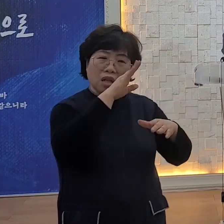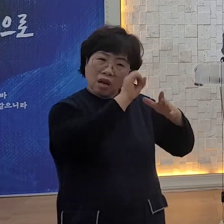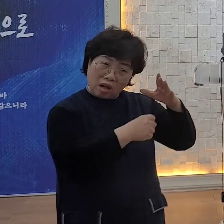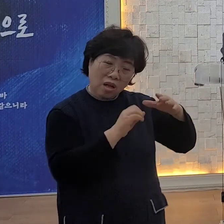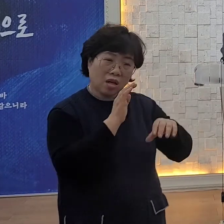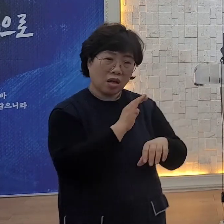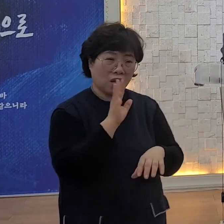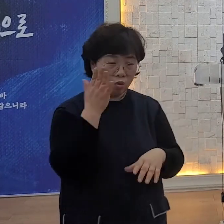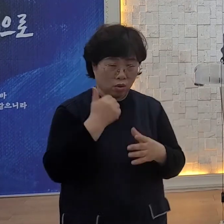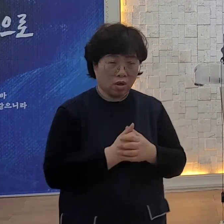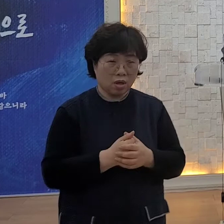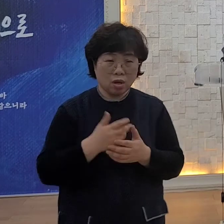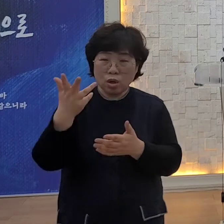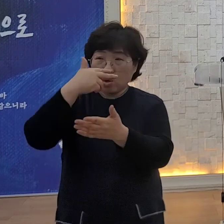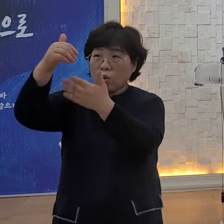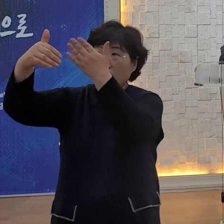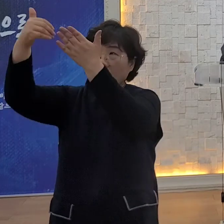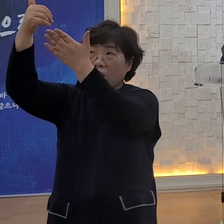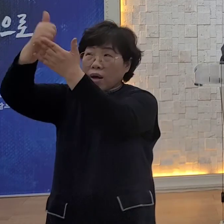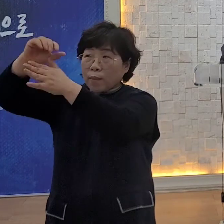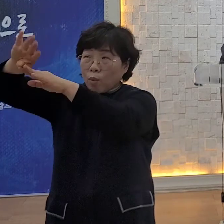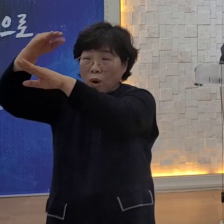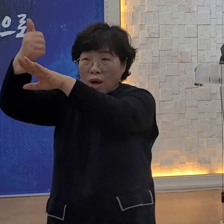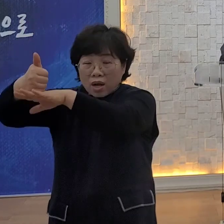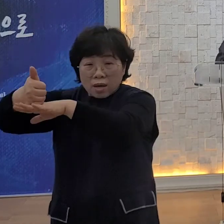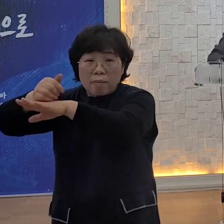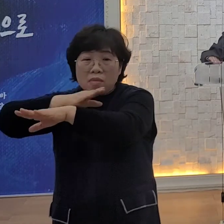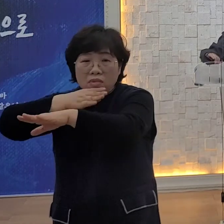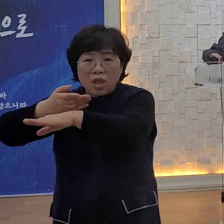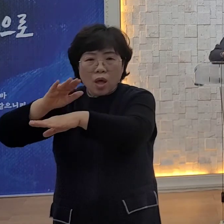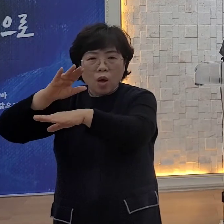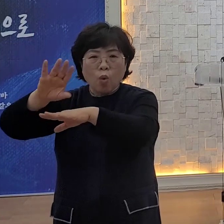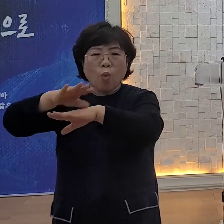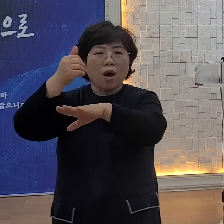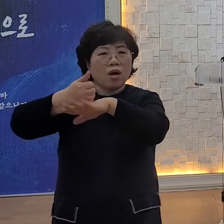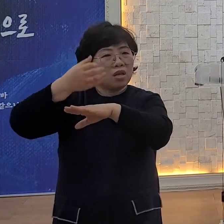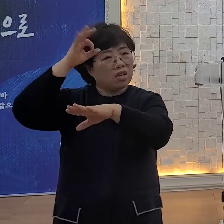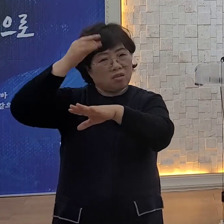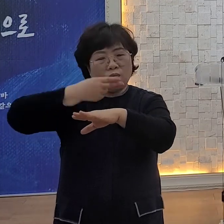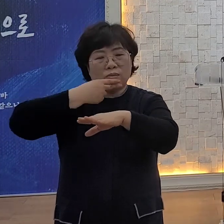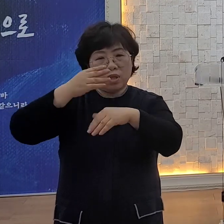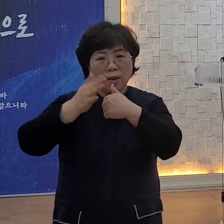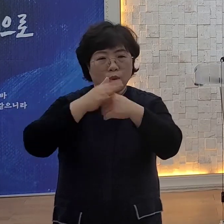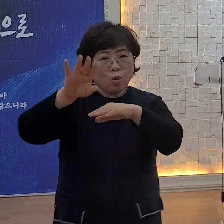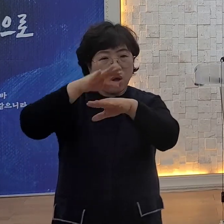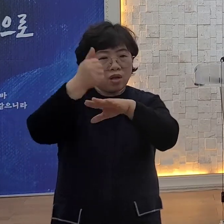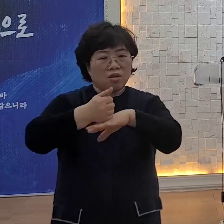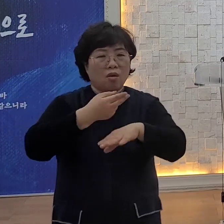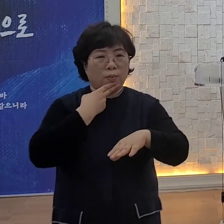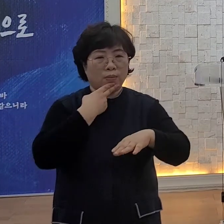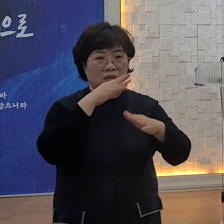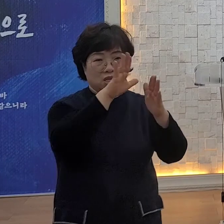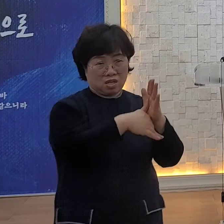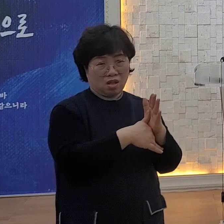여호와 하나님이 왕이신데 왕이 없는 시대. 그리고 자기 소견에 옳은 대로 살아.